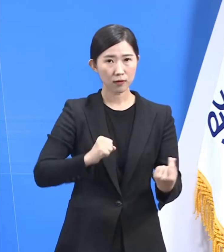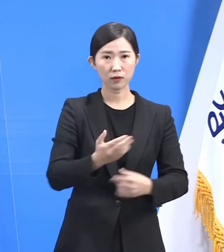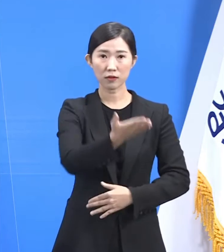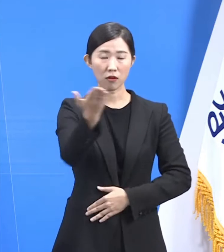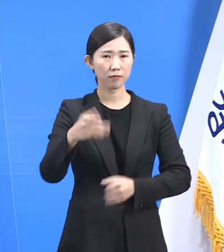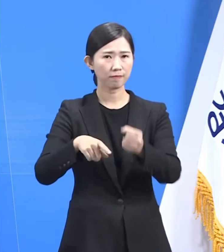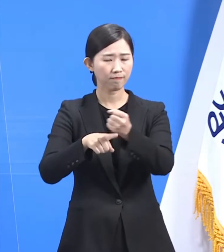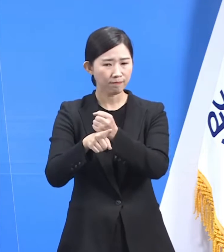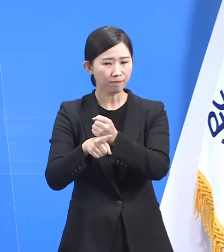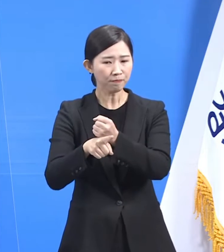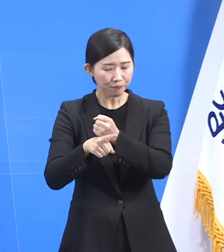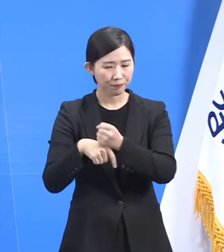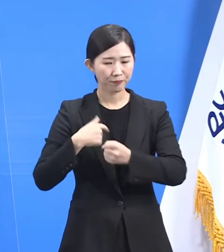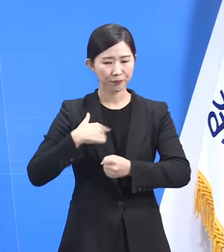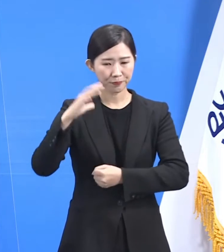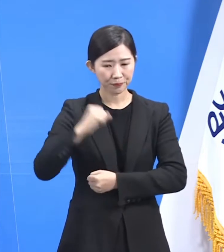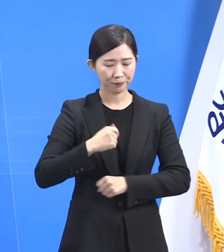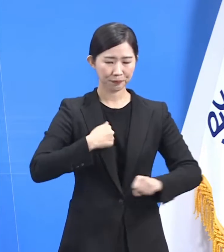위해서 노력했습니다.